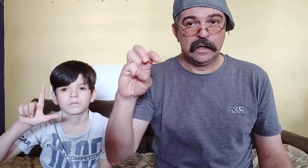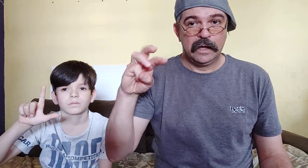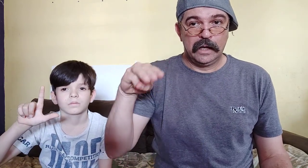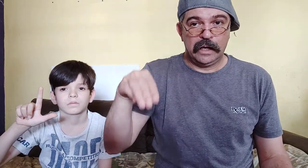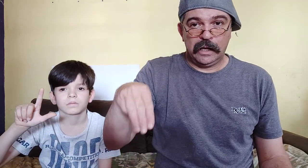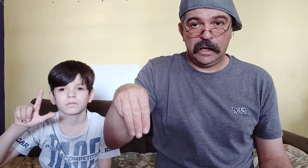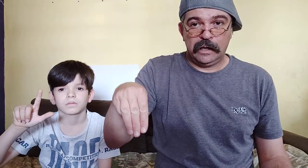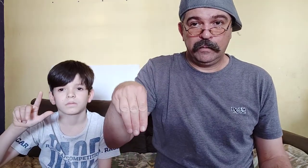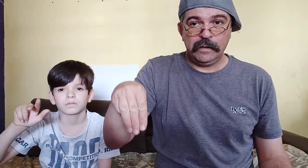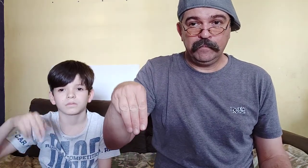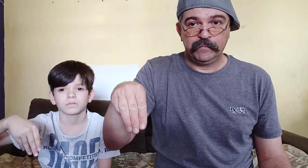M.